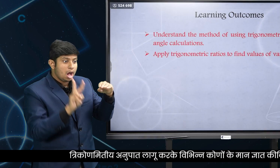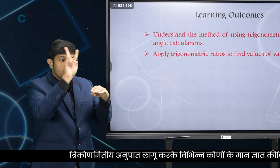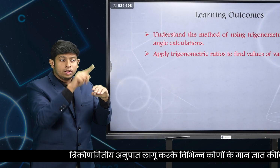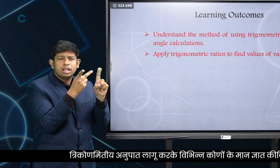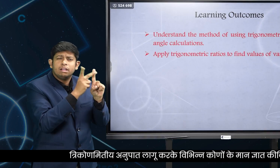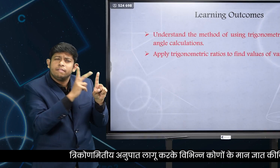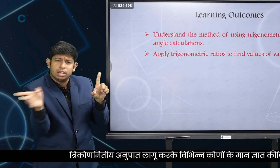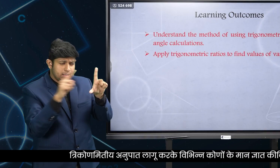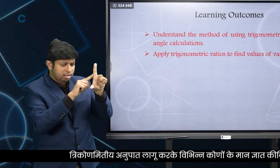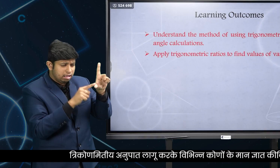कीजिए।